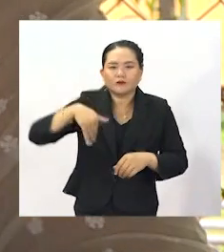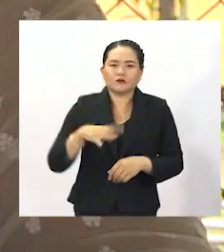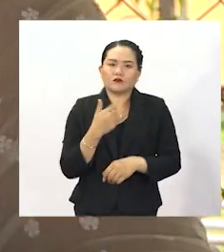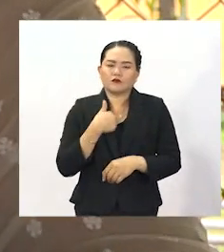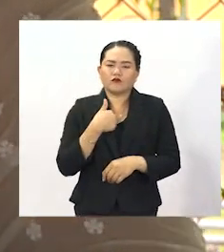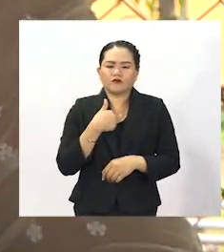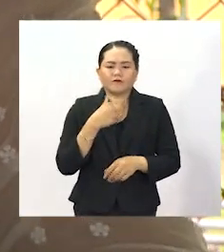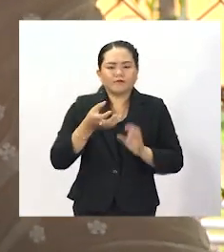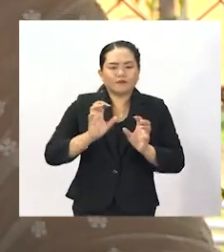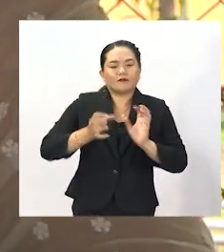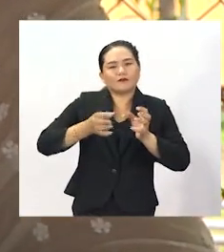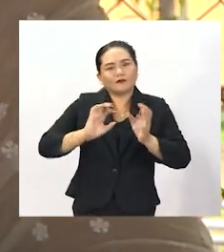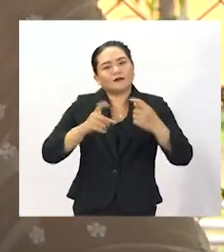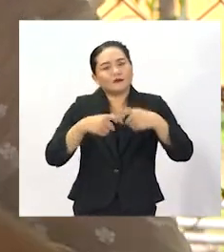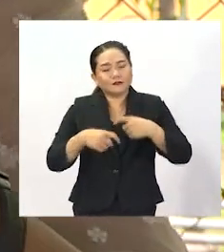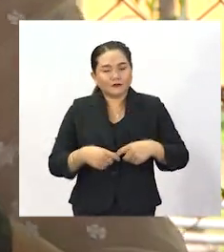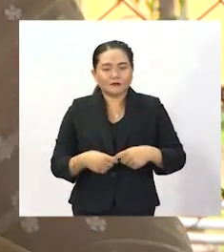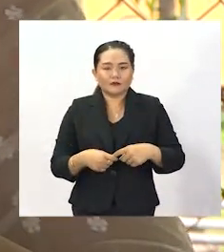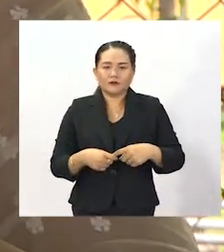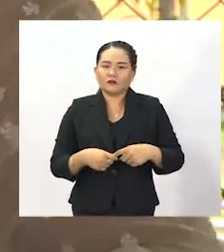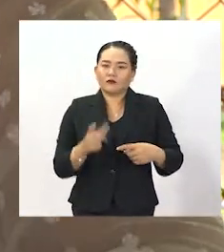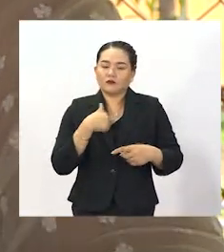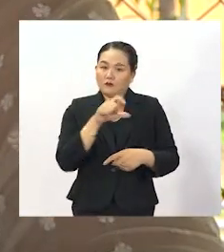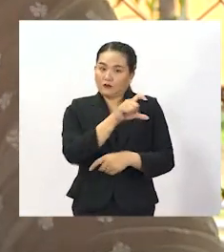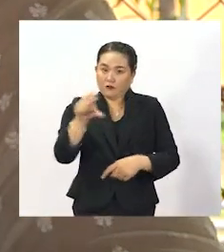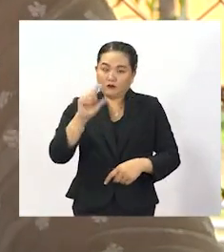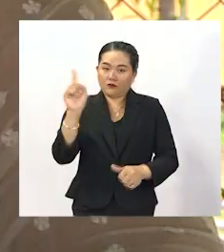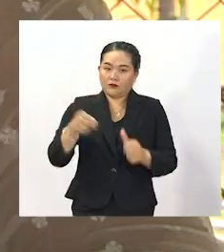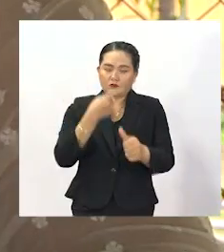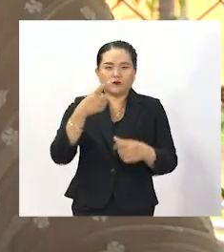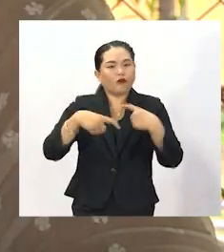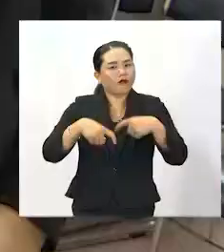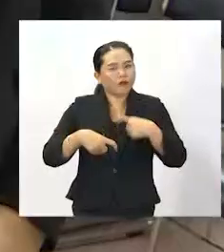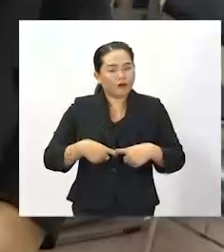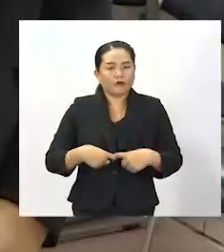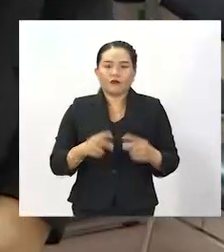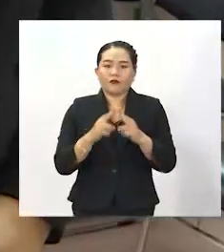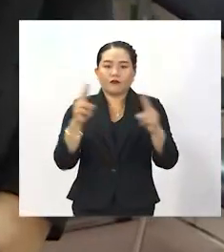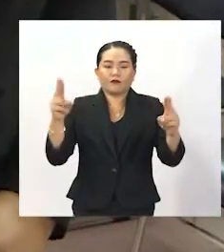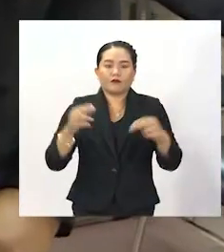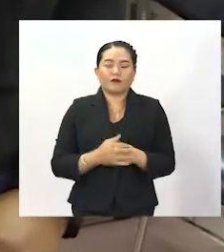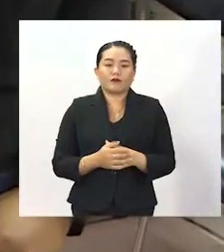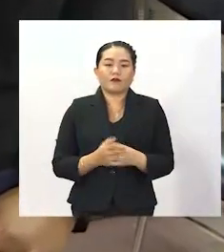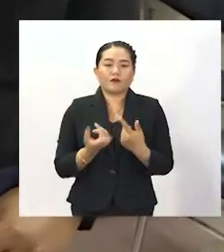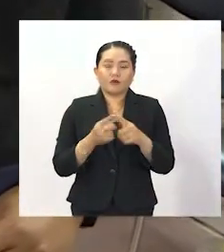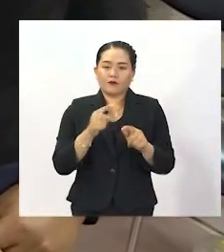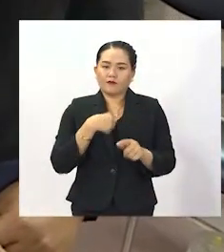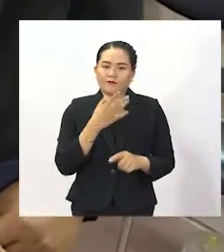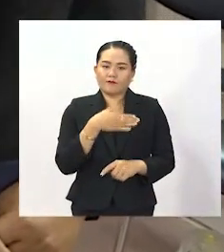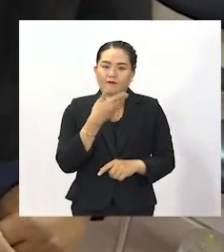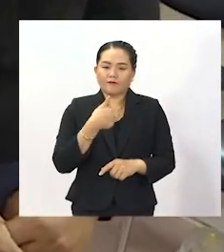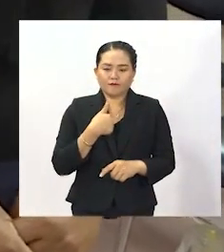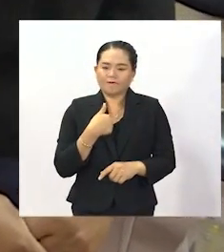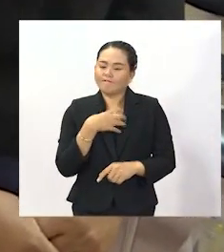វានៅរឹងអញ្ចឹងពិបាកអញ្ចឹងមកនិយាយទៅមួយសប្តាហ៍ដំបូងលំបាកខ្លាំងតែដោយសារតាខ្ញុំមានអារម្ម